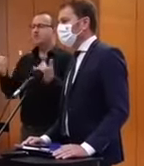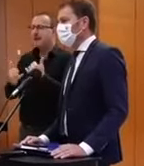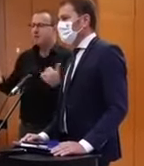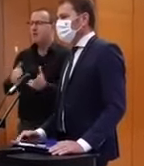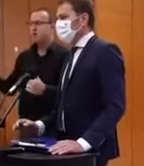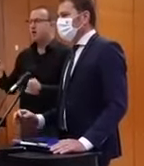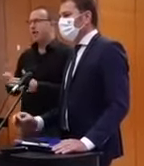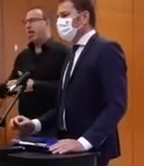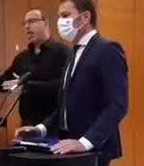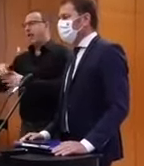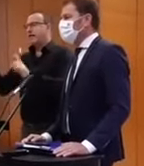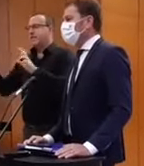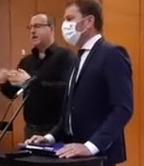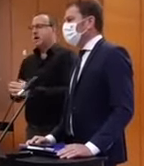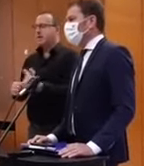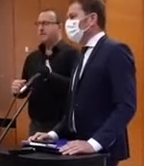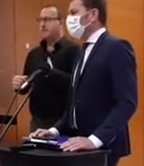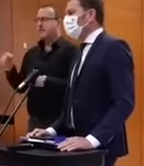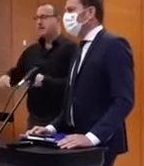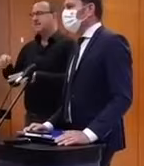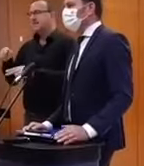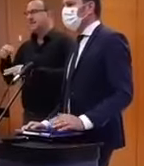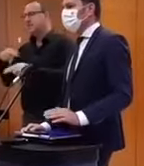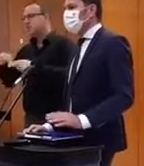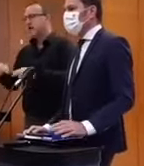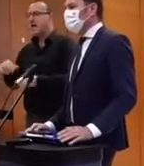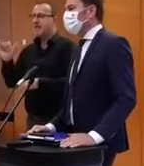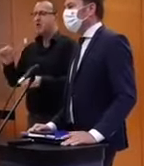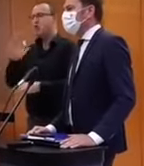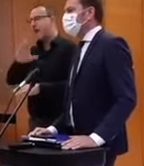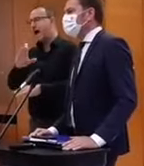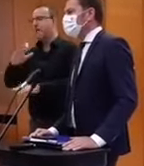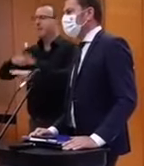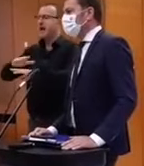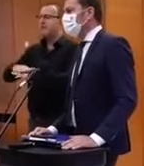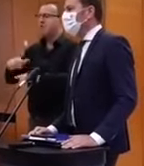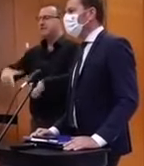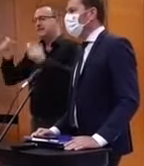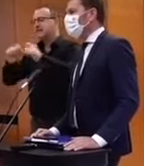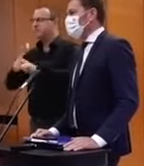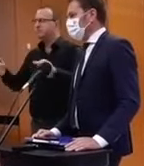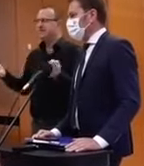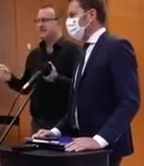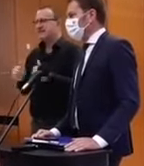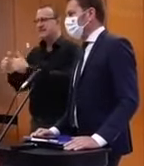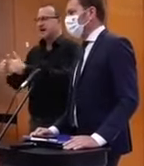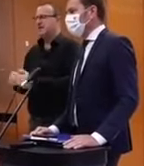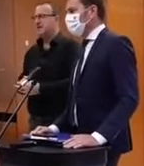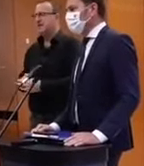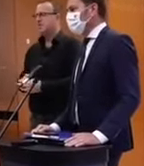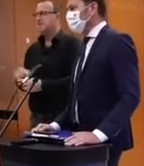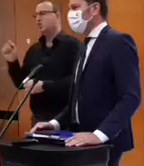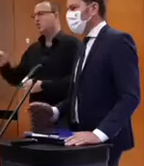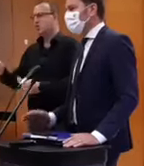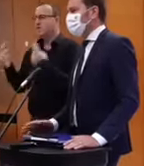o tom, či niekto bude mať ten atomový kufrík a bude môcť zastaviť akékoľvek trestné stíhanie kohokoľvek správnej chvíli. Toto